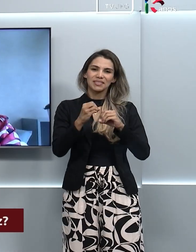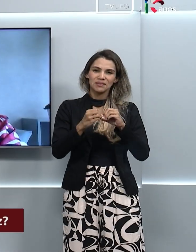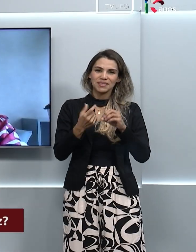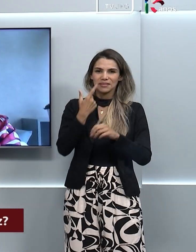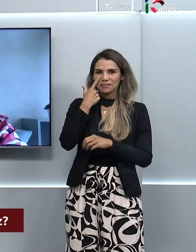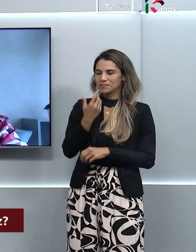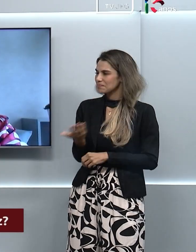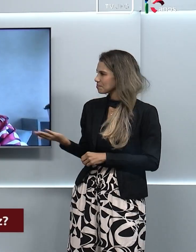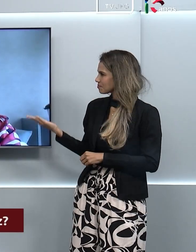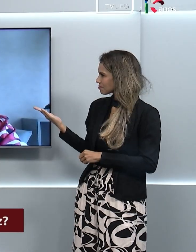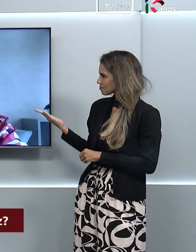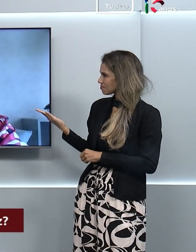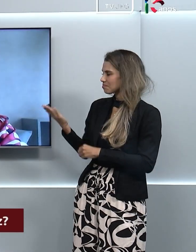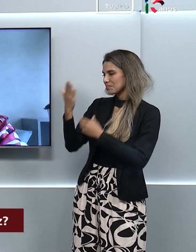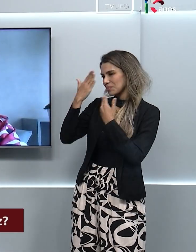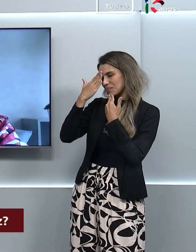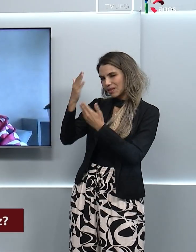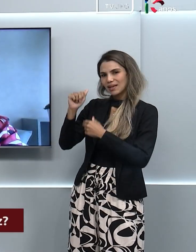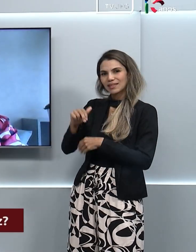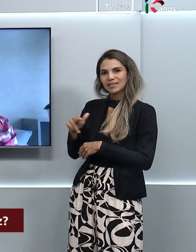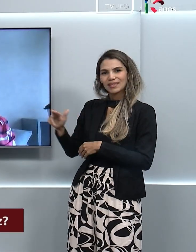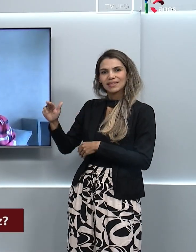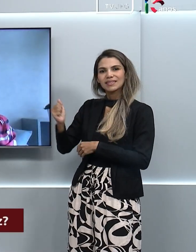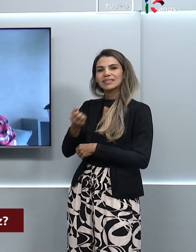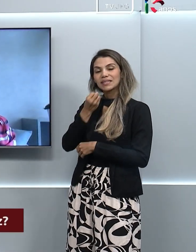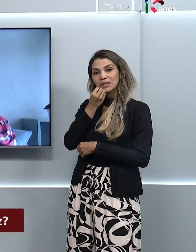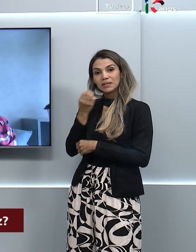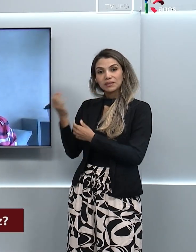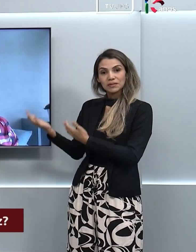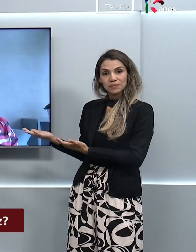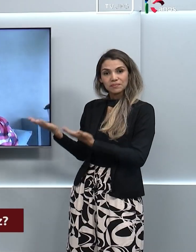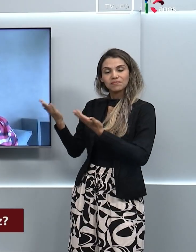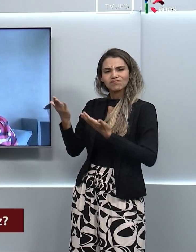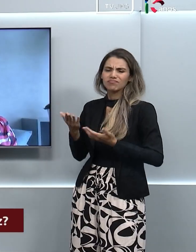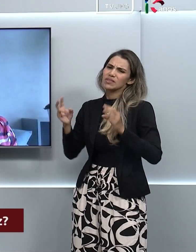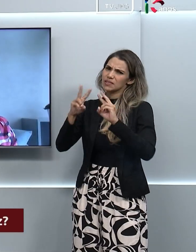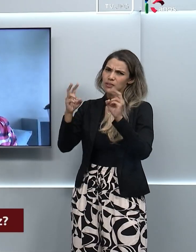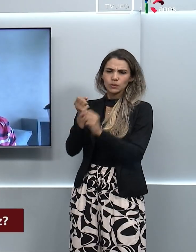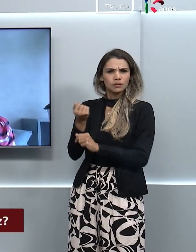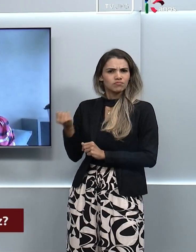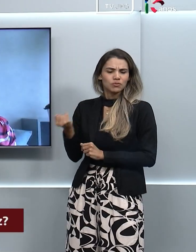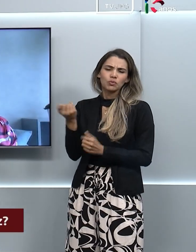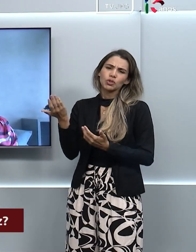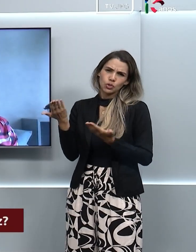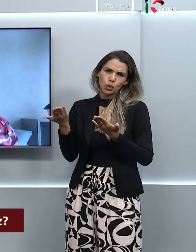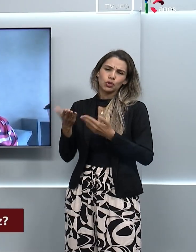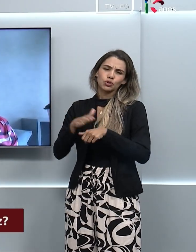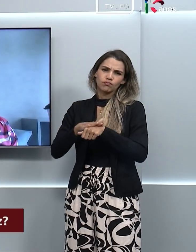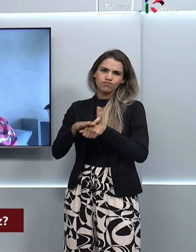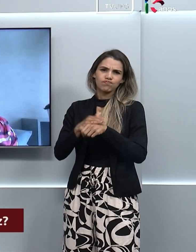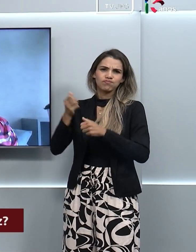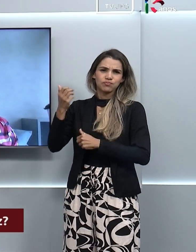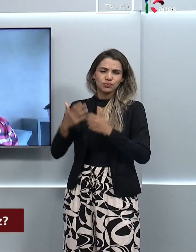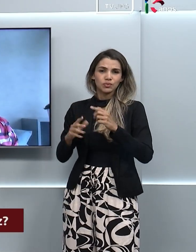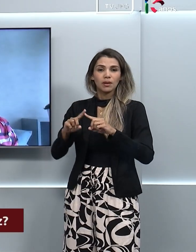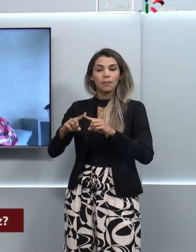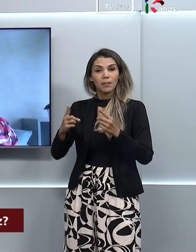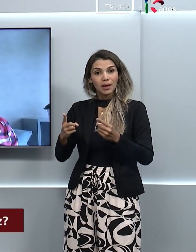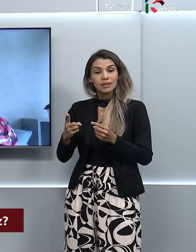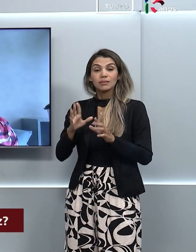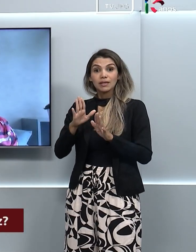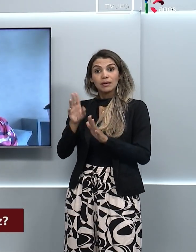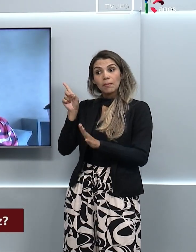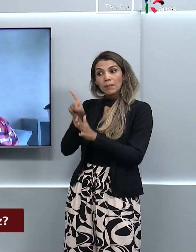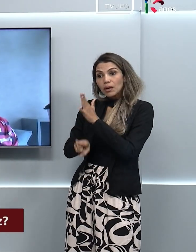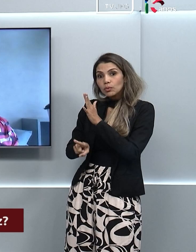Ana, muito obrigada, seja muito bem-vinda. Que assunto importante para a gente falar aqui hoje. Antes de ir direto